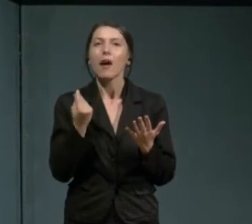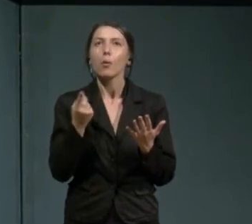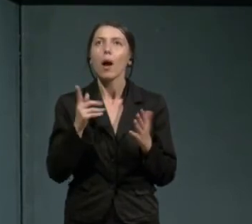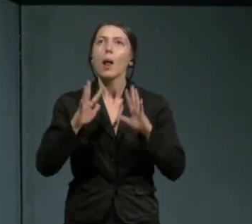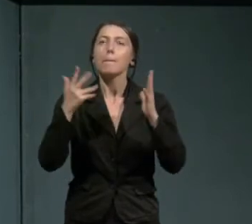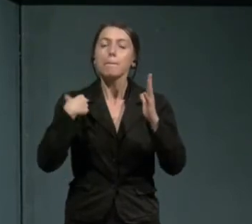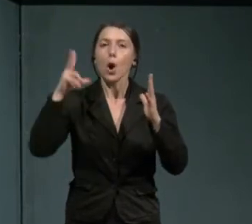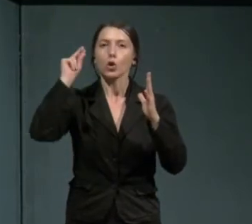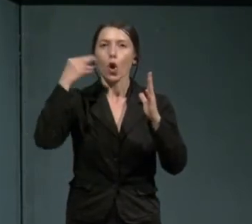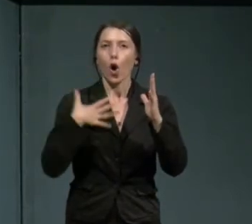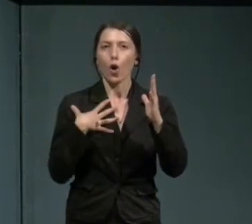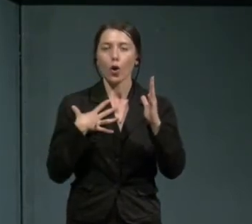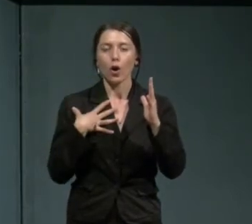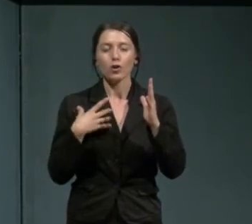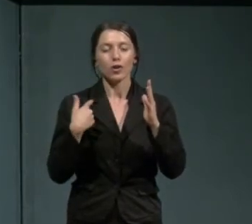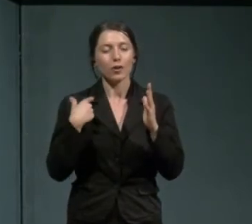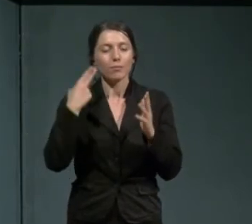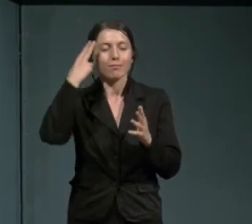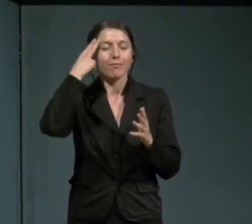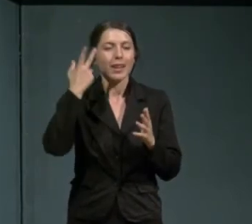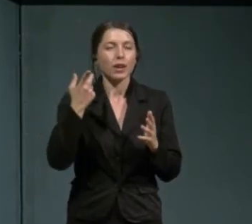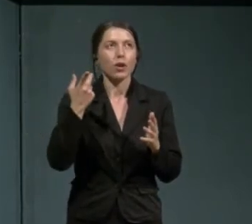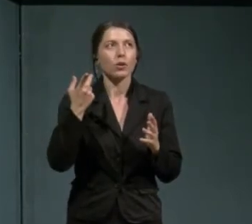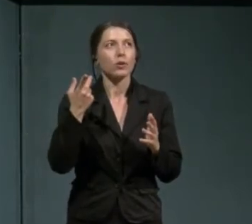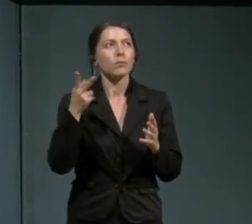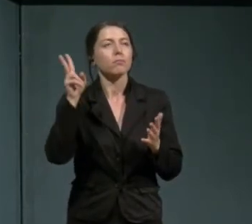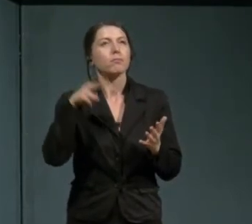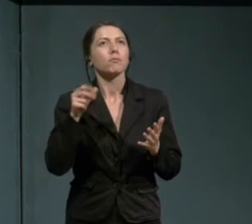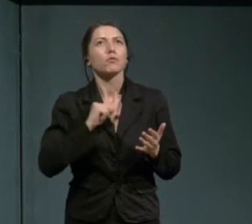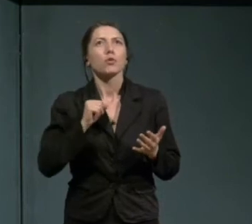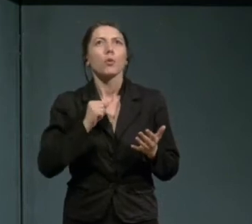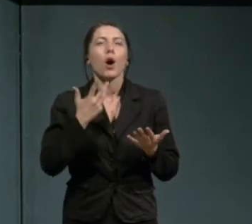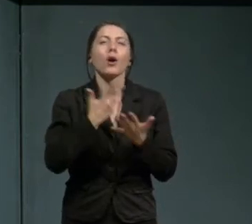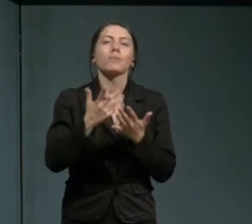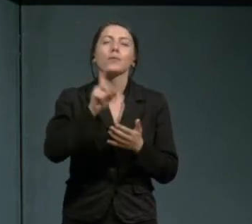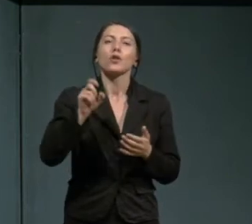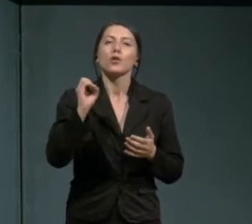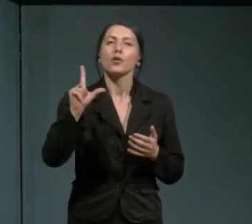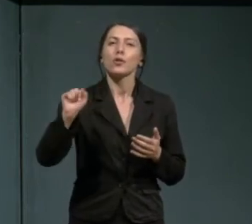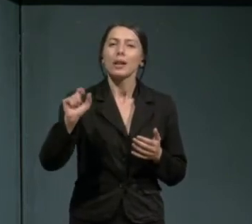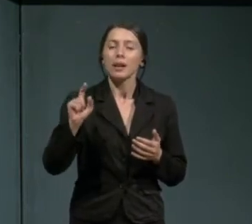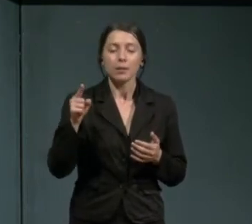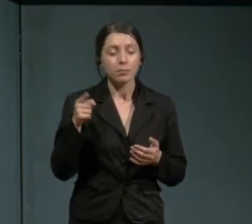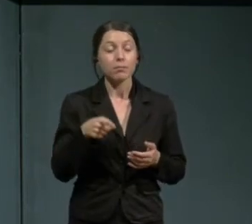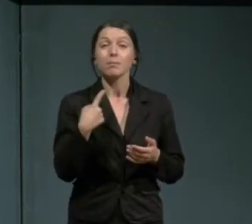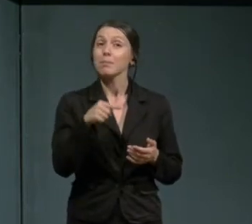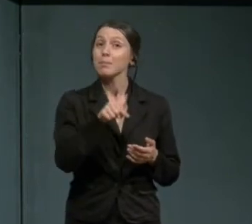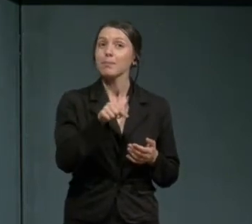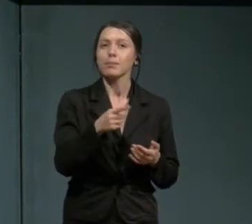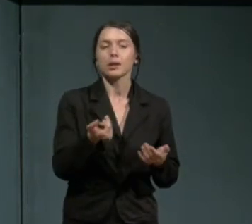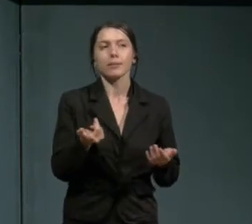romanzo mi ricordo ho letto i romanzi di isola che sono